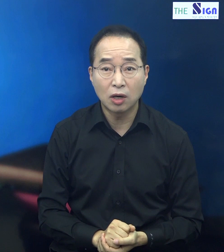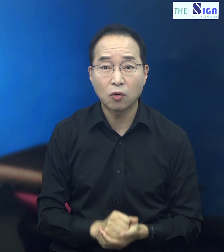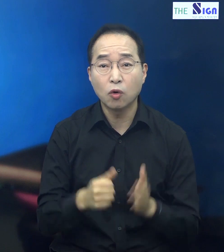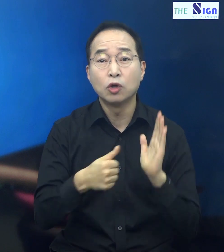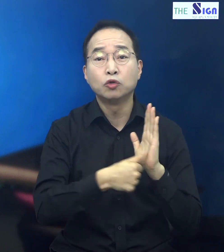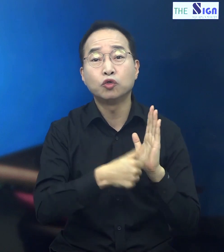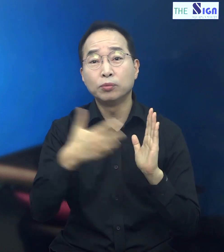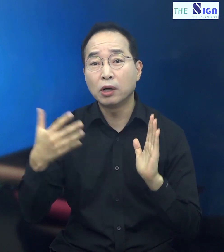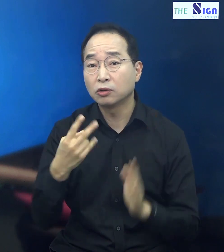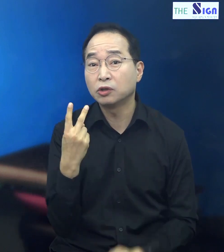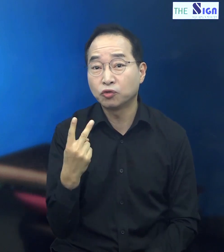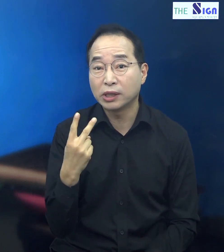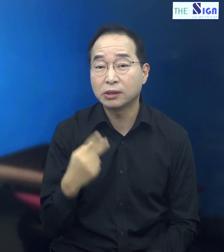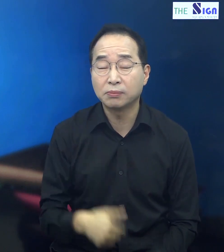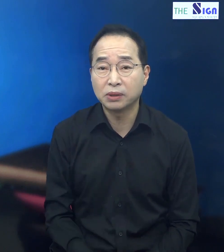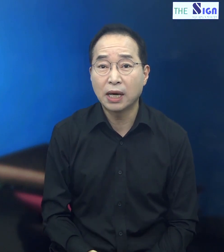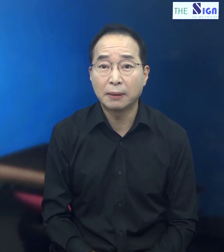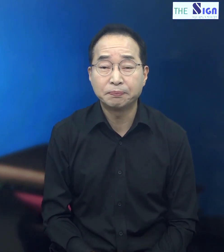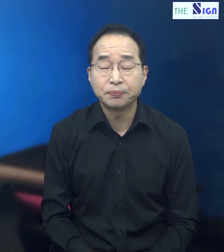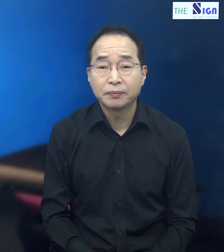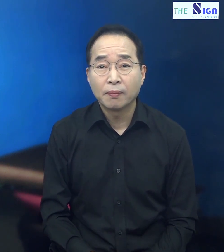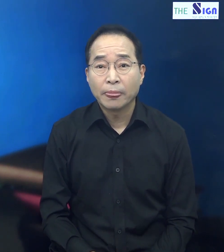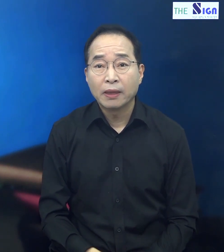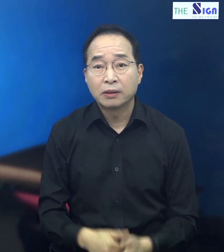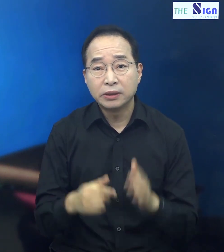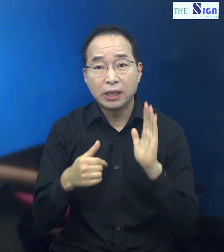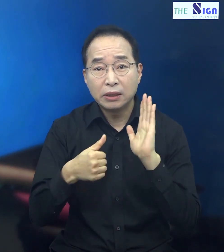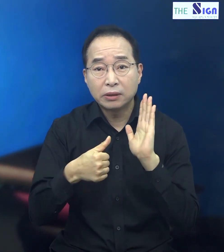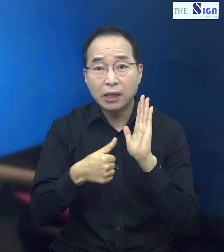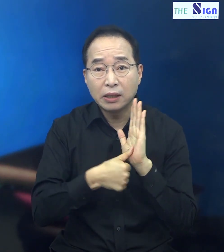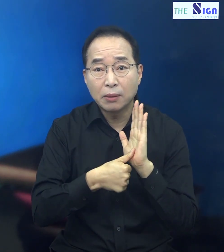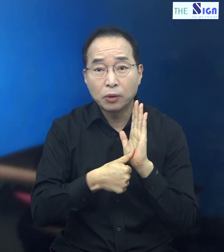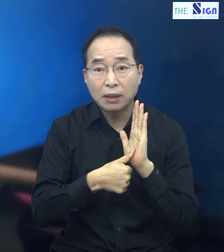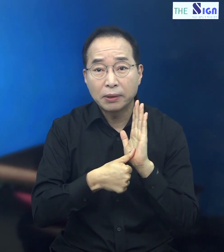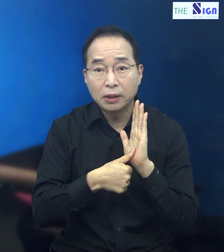거하고 유명한 이제 두 가지 씁니다. 근데 이때 이게 뭐냐면은